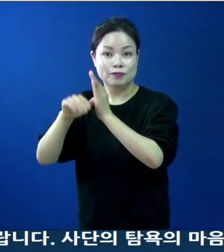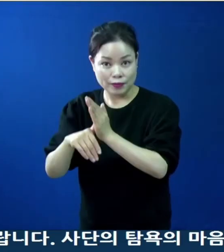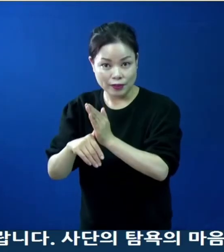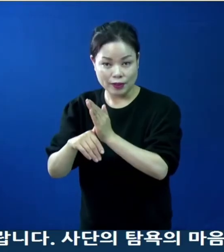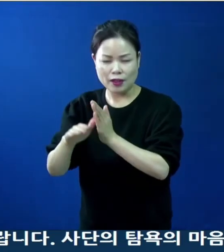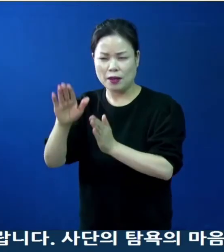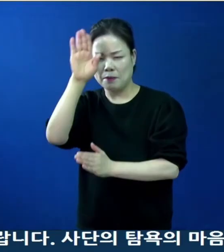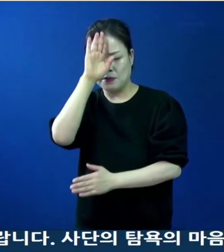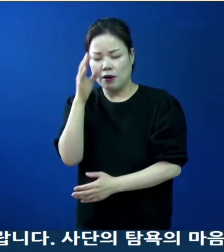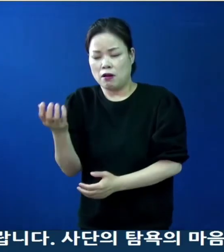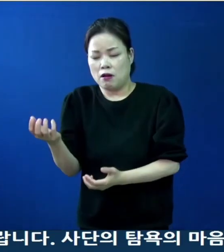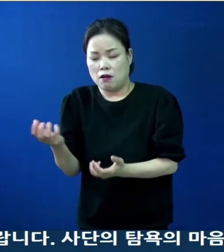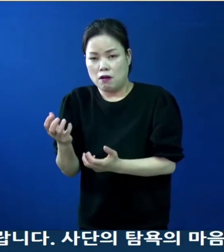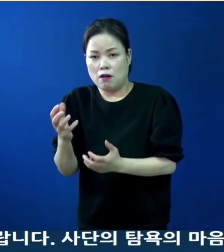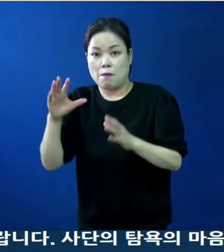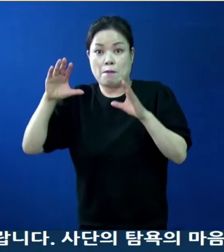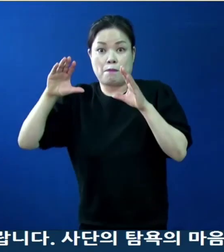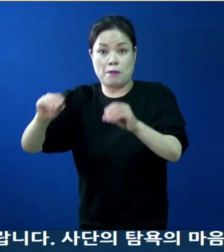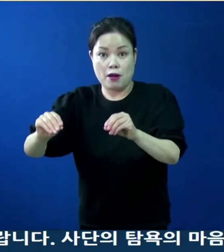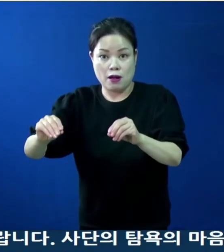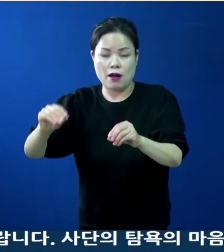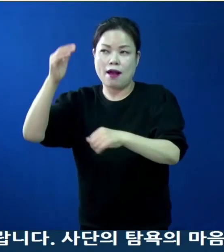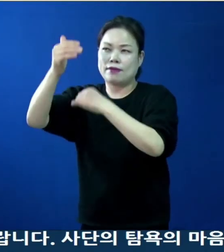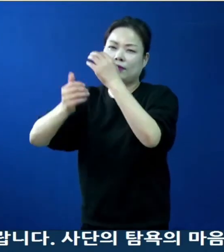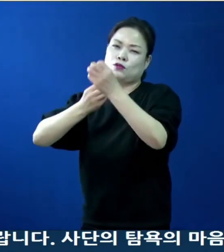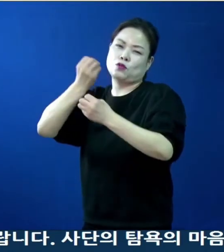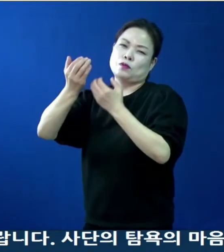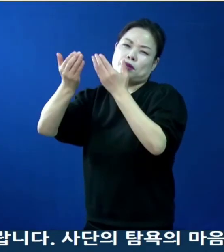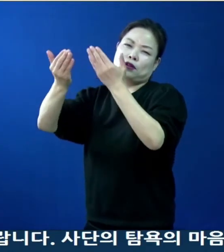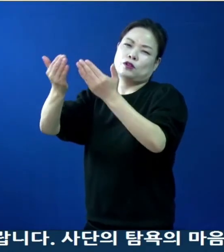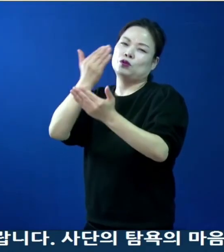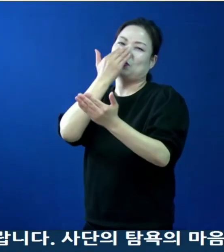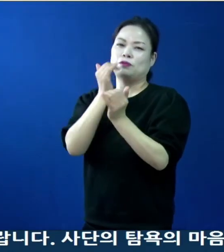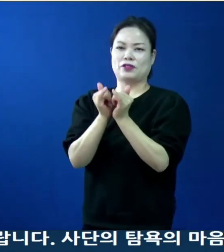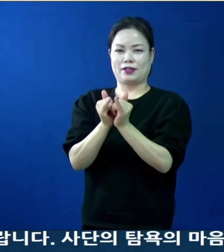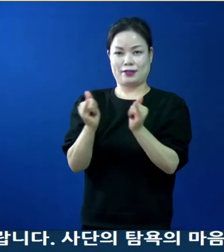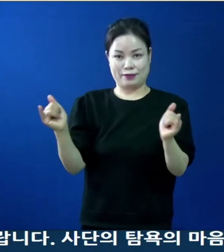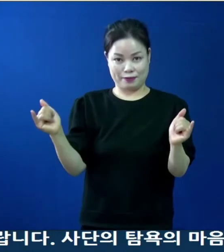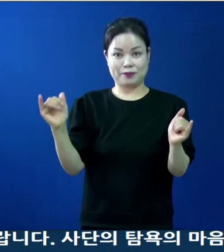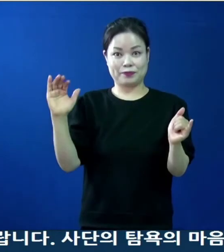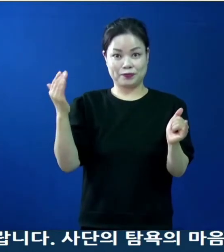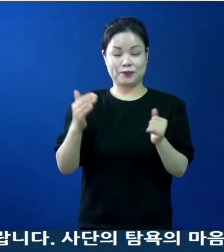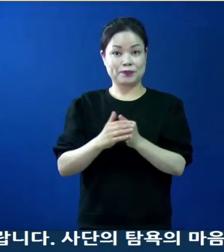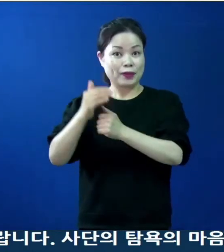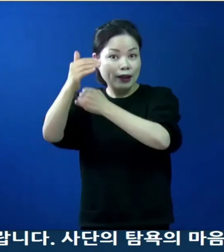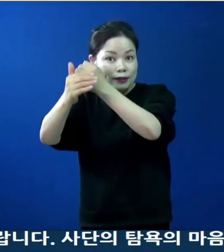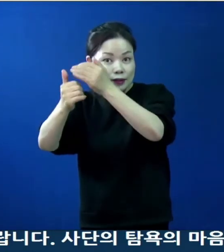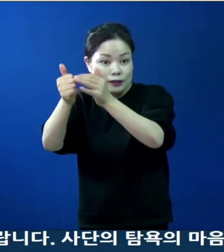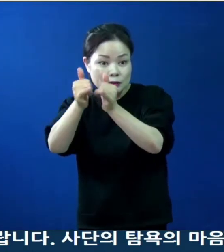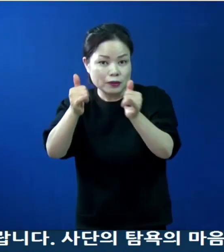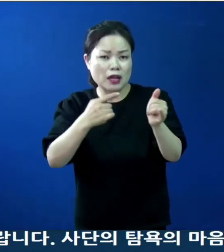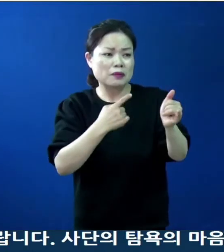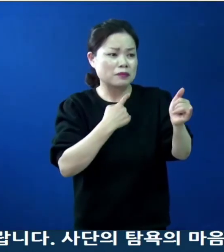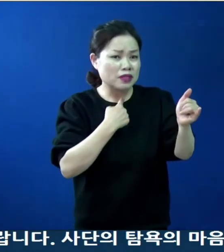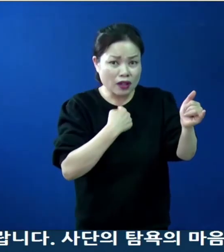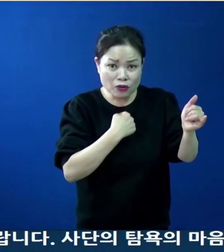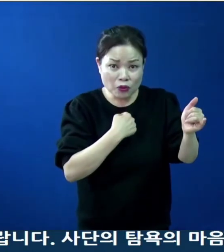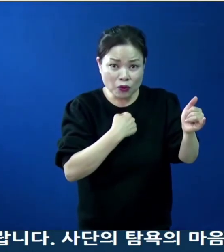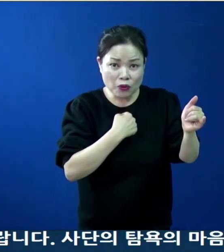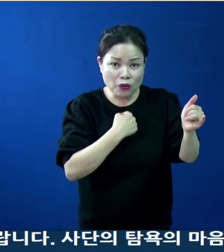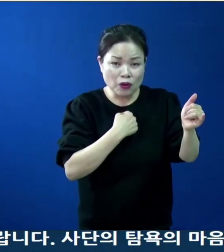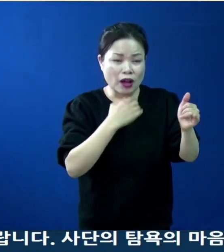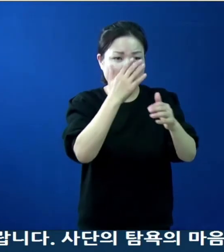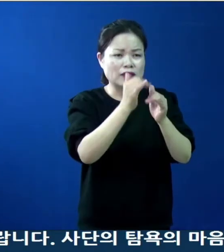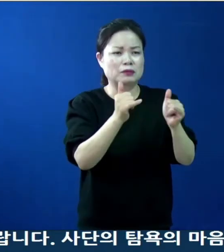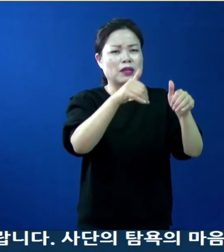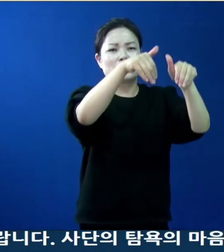나병에서 나음을 얻었고 하나님을 고백하고 겸손한 자가 되었습니다. 그런데 하나님의 사람의